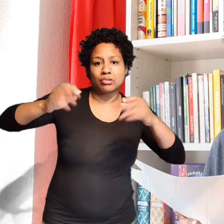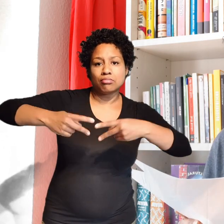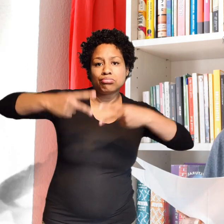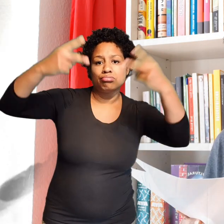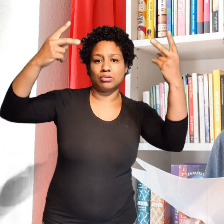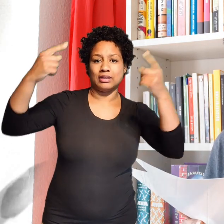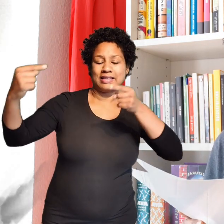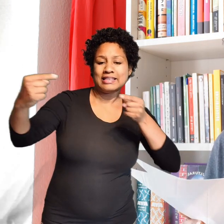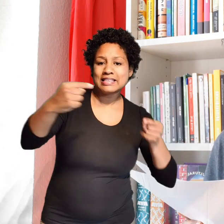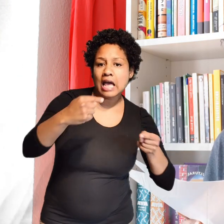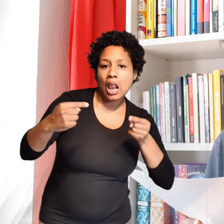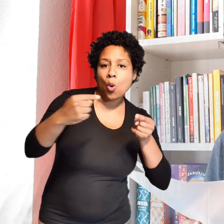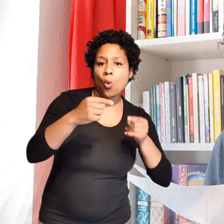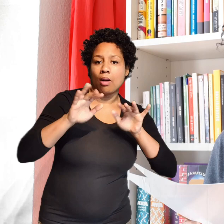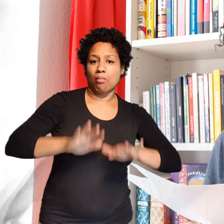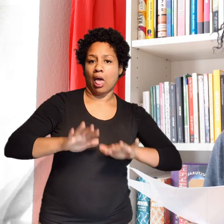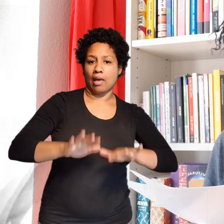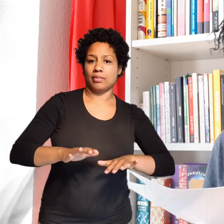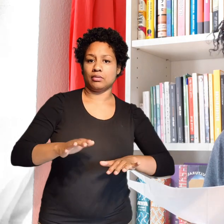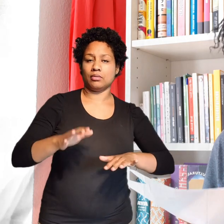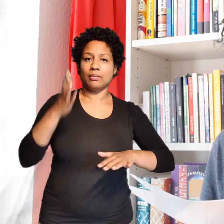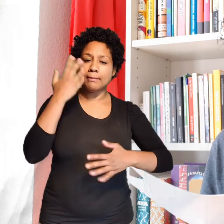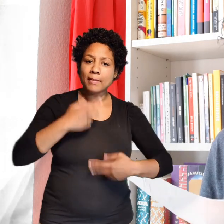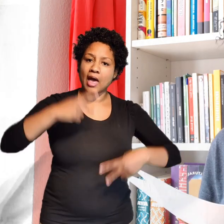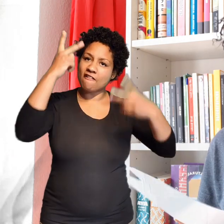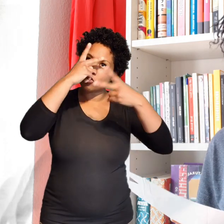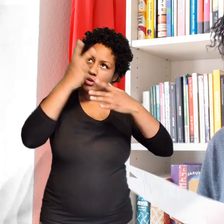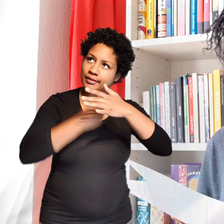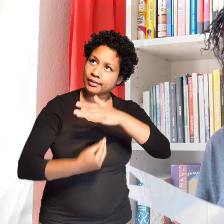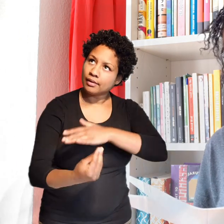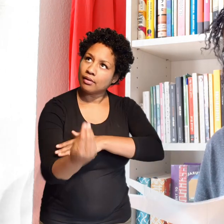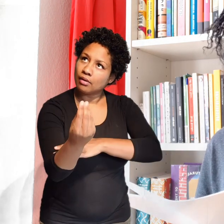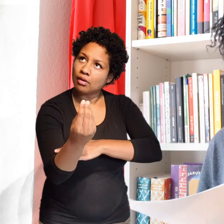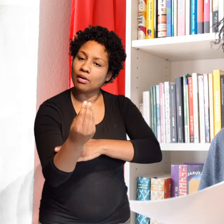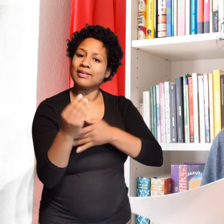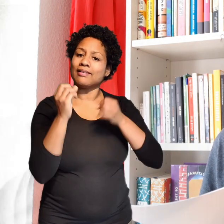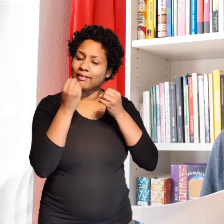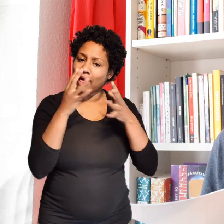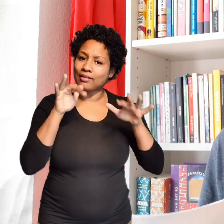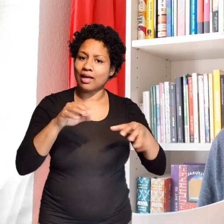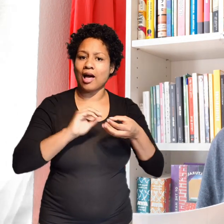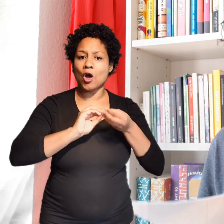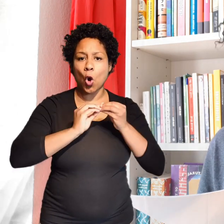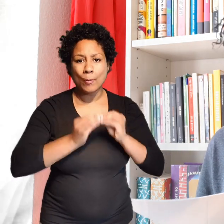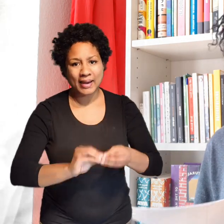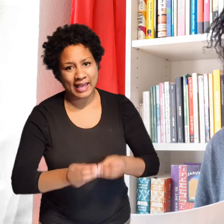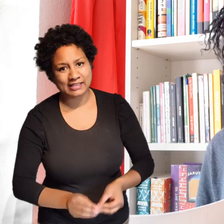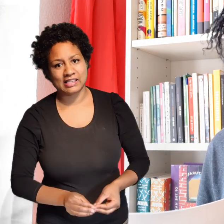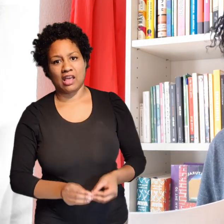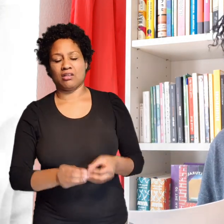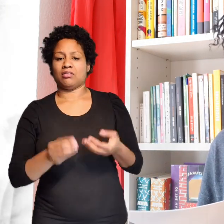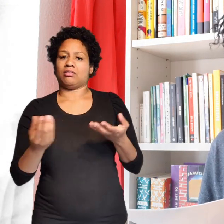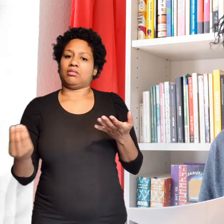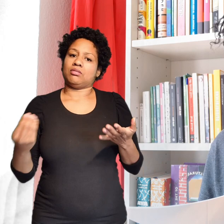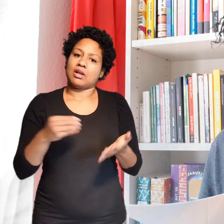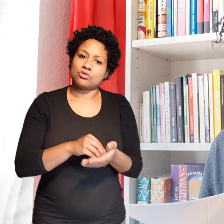einem Verständnis kommen, das der Komplexität von Erinnerung und Mahnung gerecht wird.